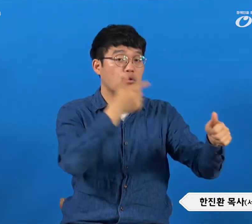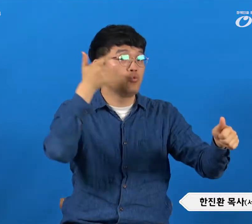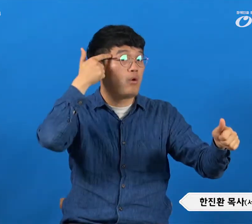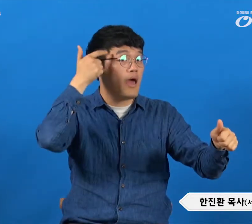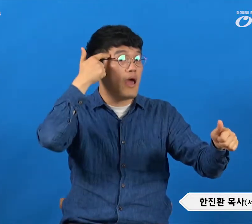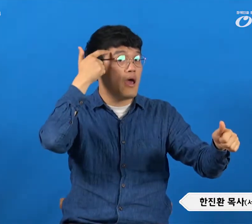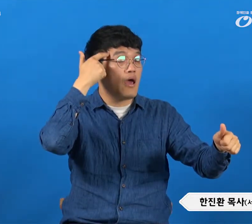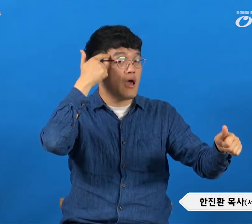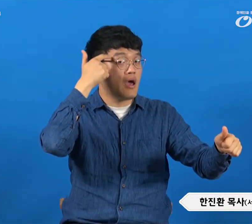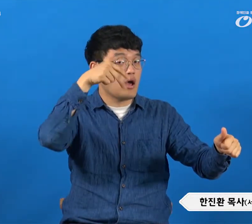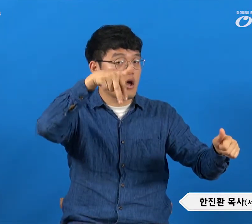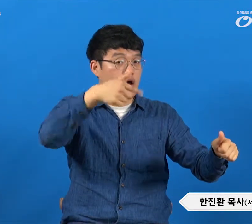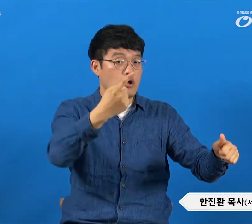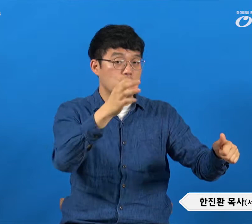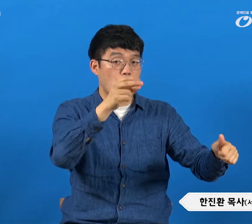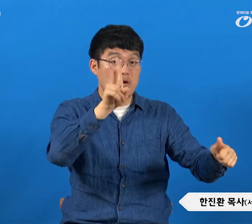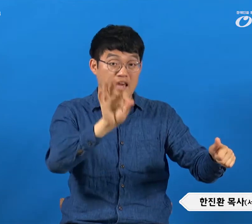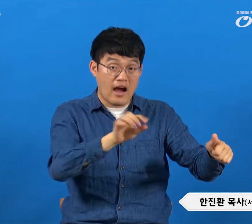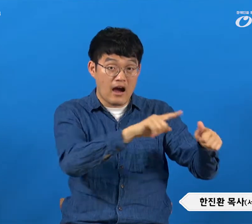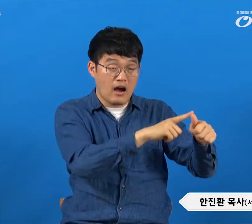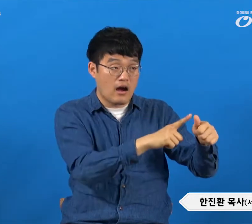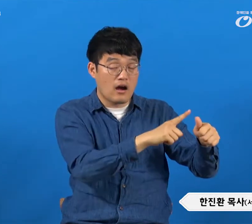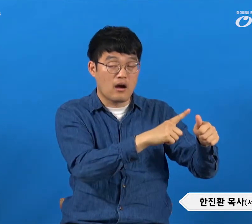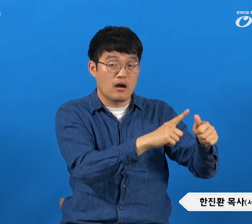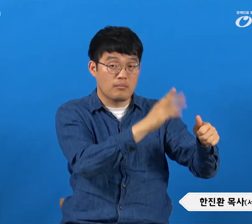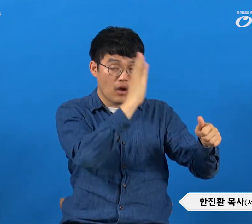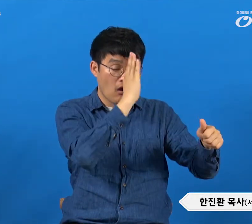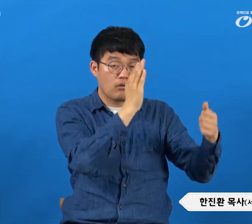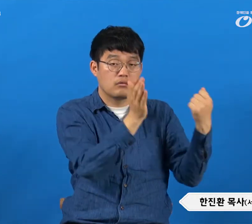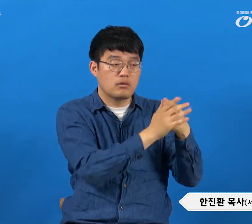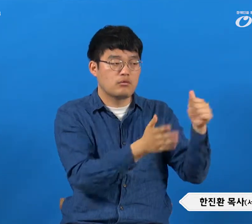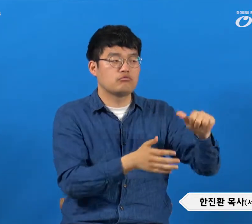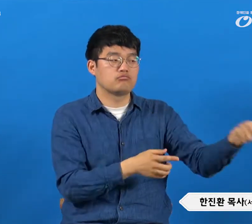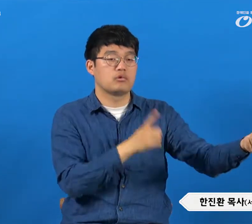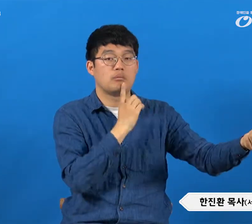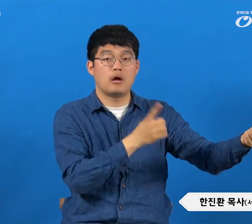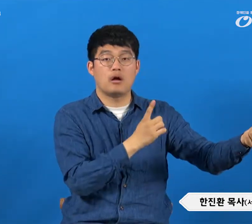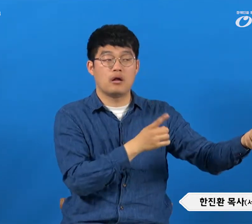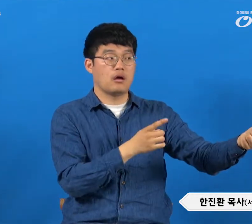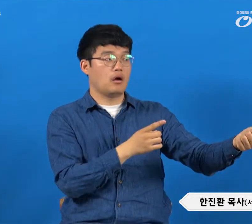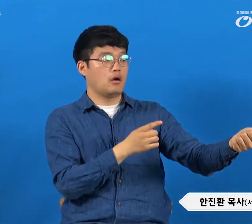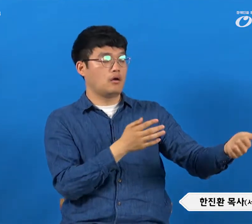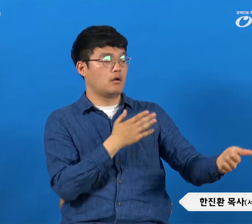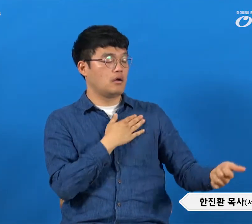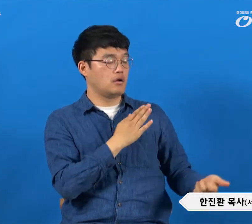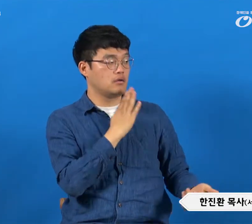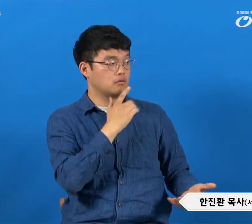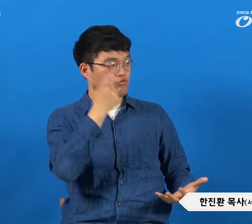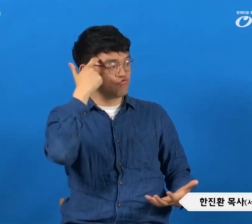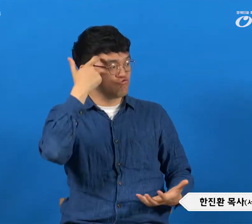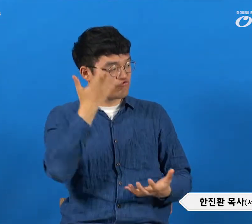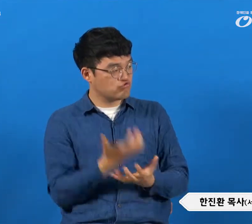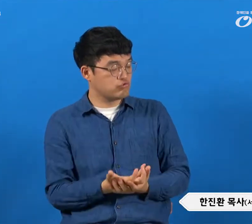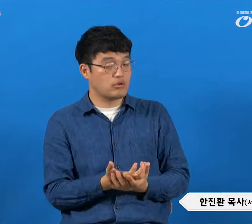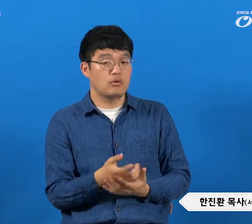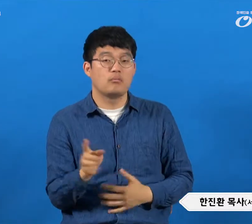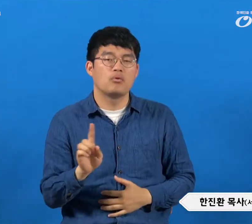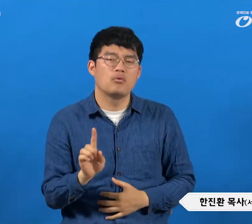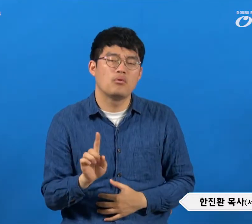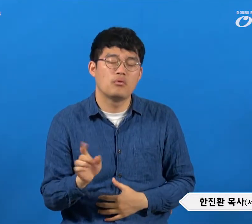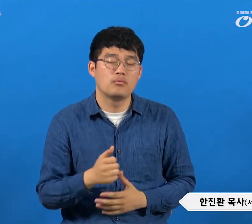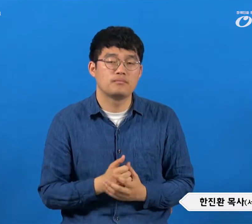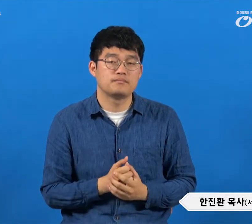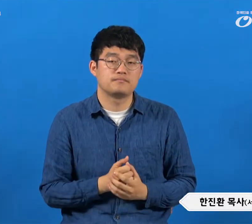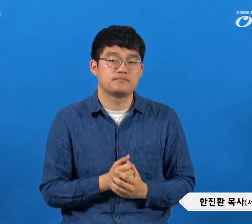뇌종양을 앓고 있었는데 그렇게 빨리 죽을 줄은 몰랐습니다. 그런데 제가 진짜 충격받은 것은 다른